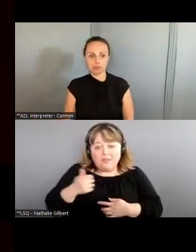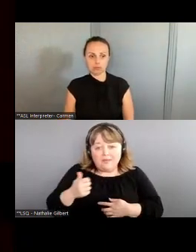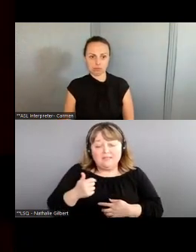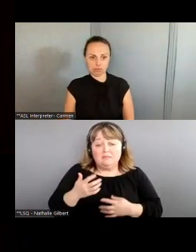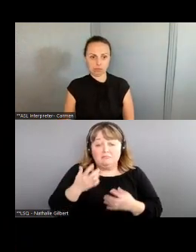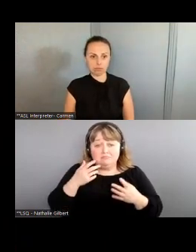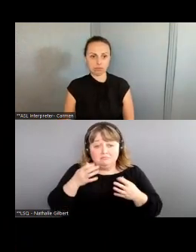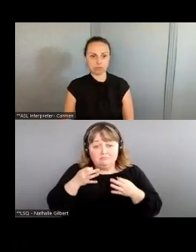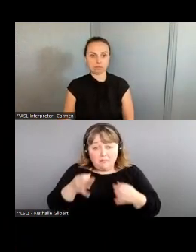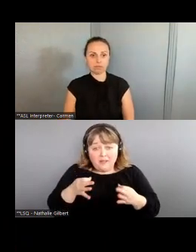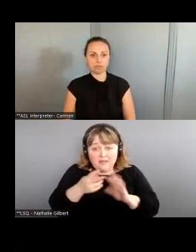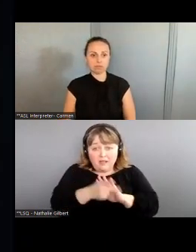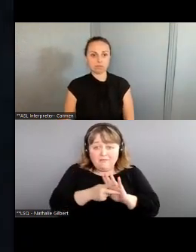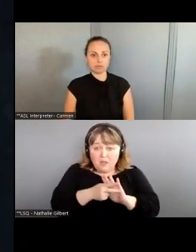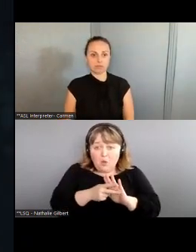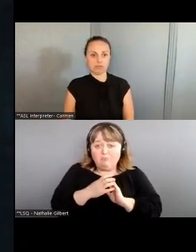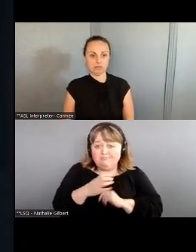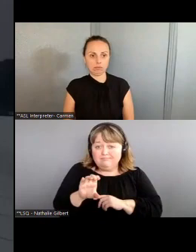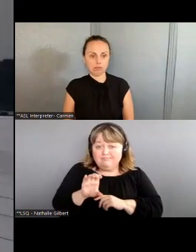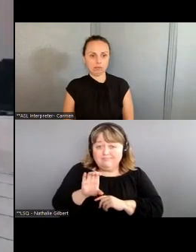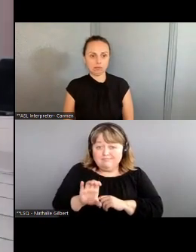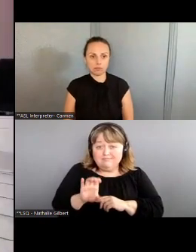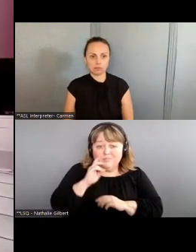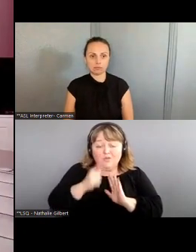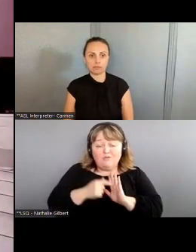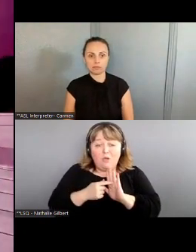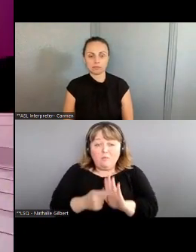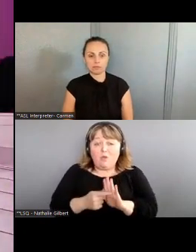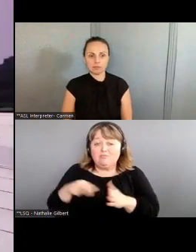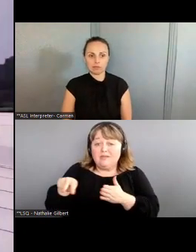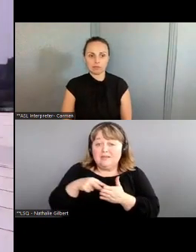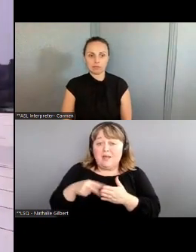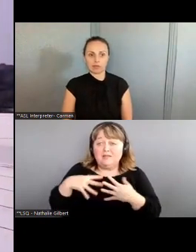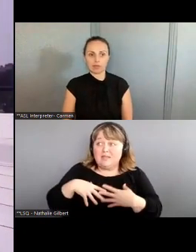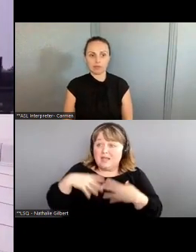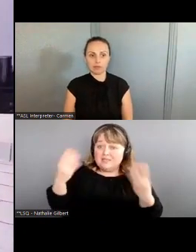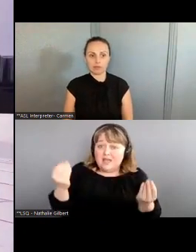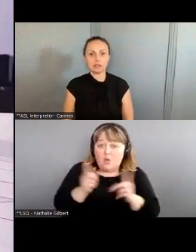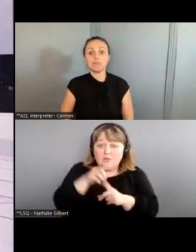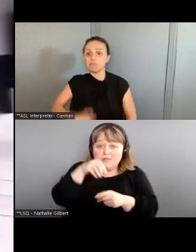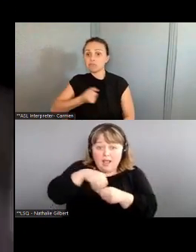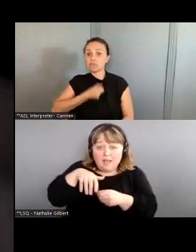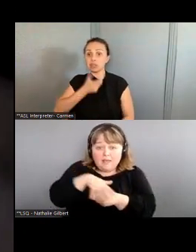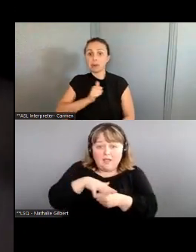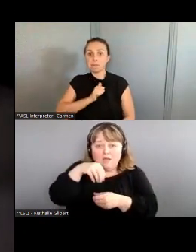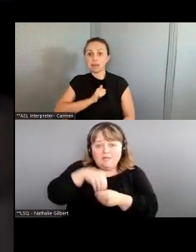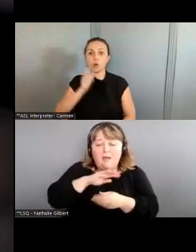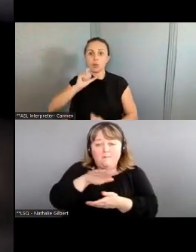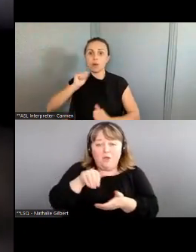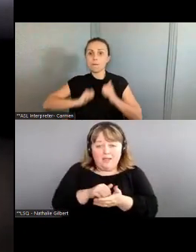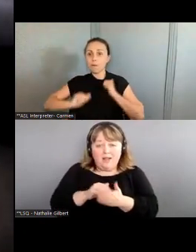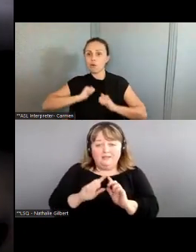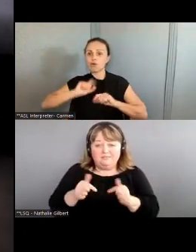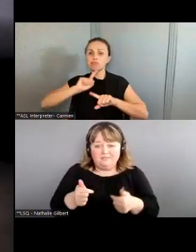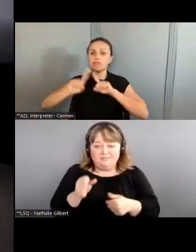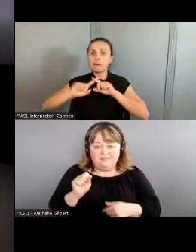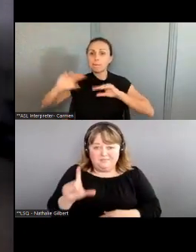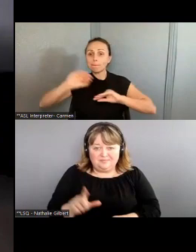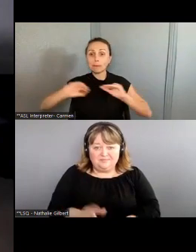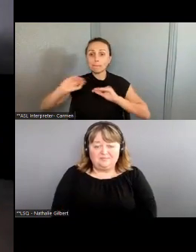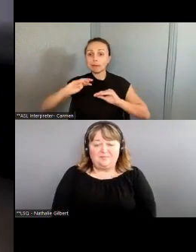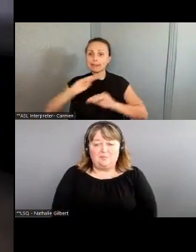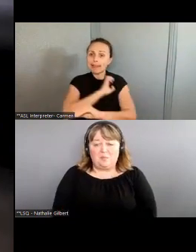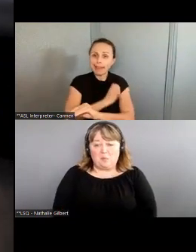dansé dans plusieurs lieux intérieurs et extérieurs à Montréal. To express myself, I will be performing a variety of movements that are